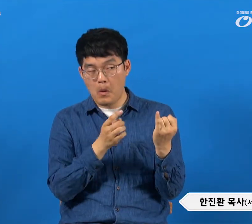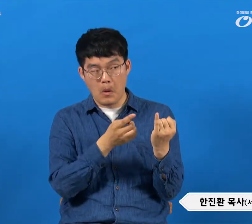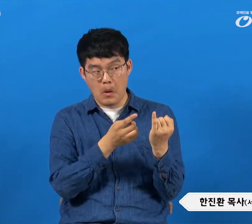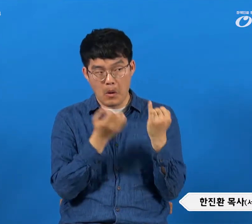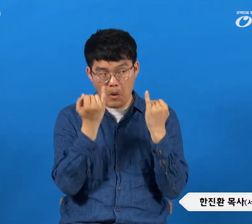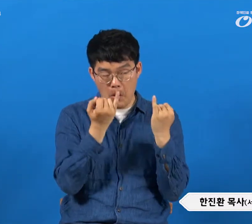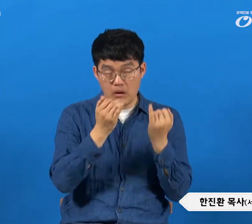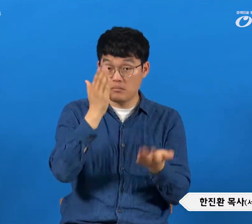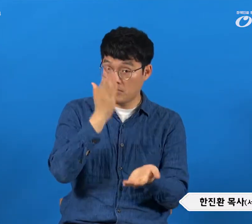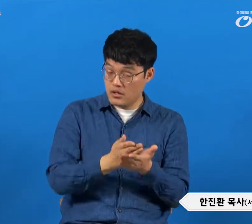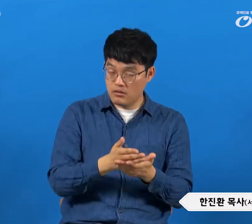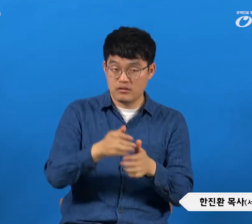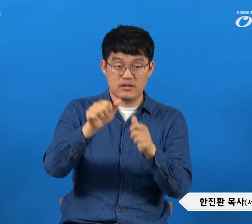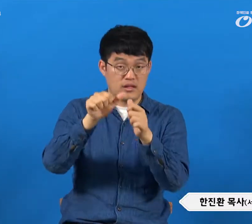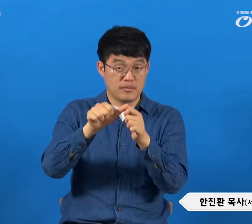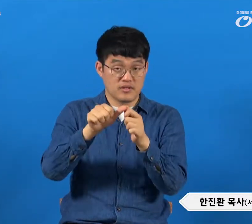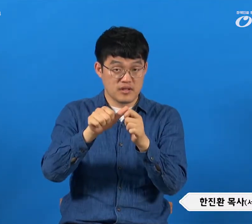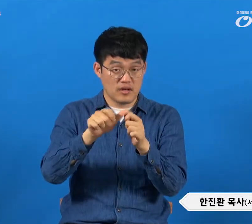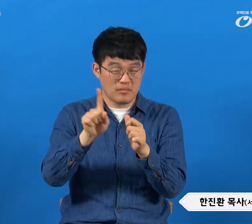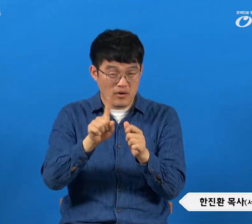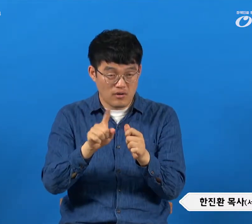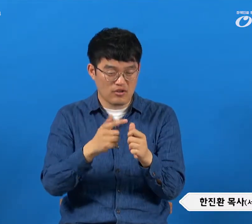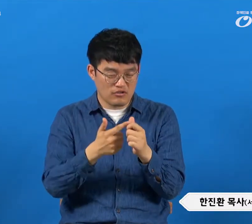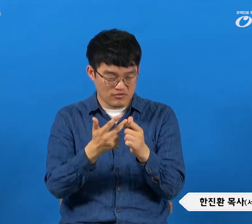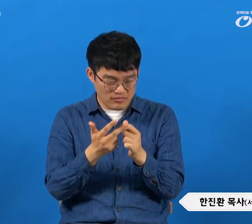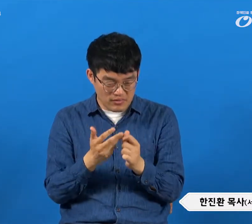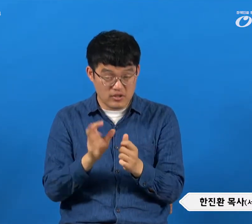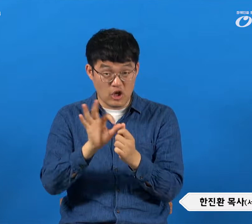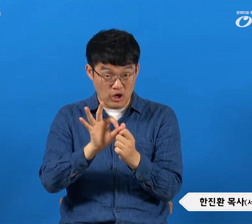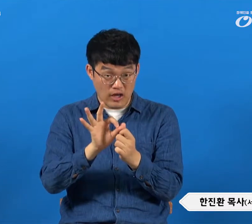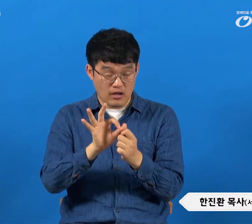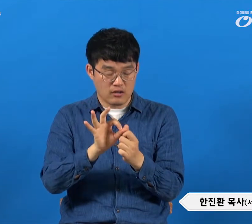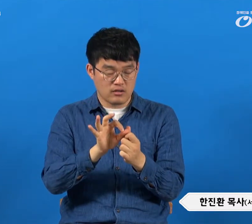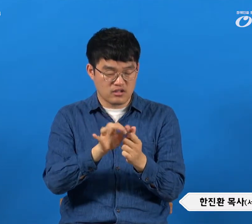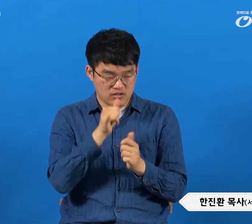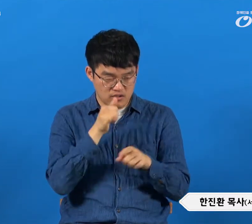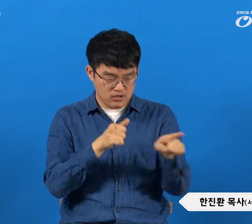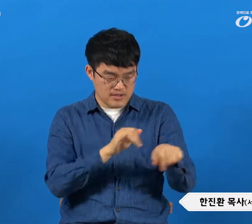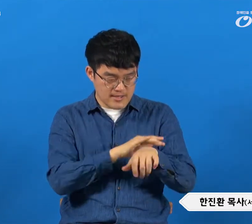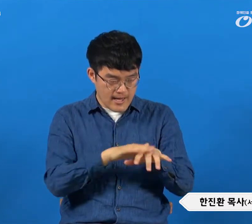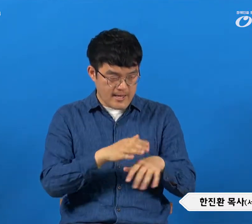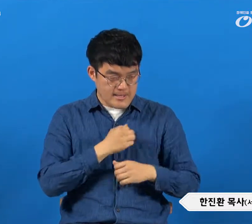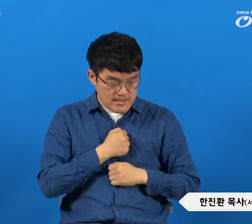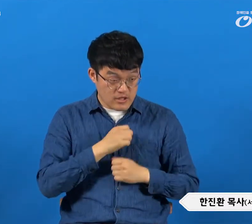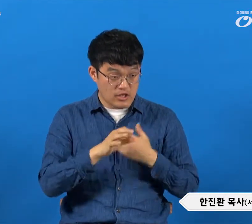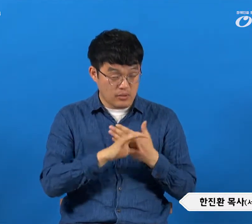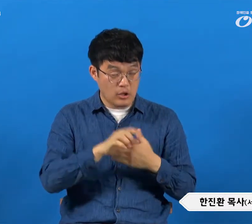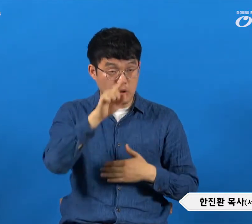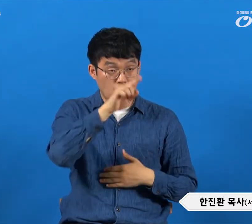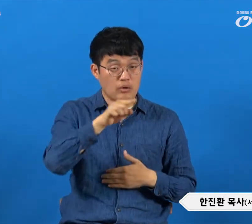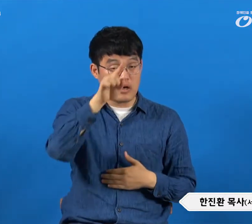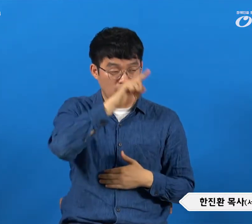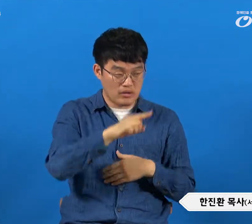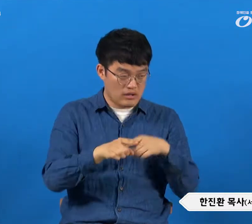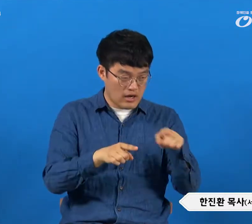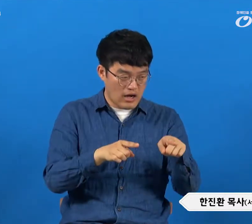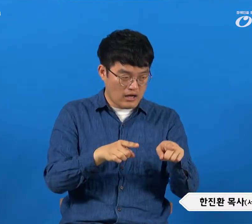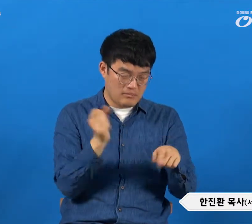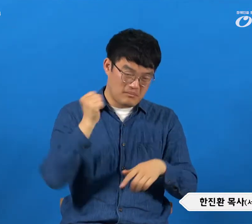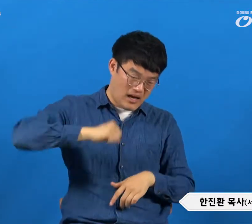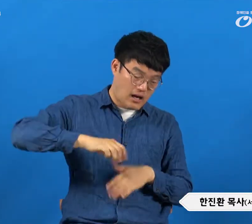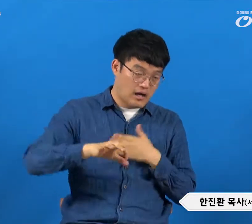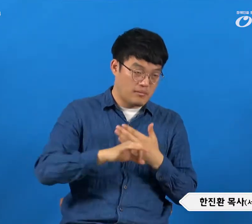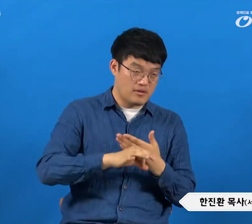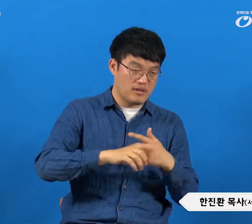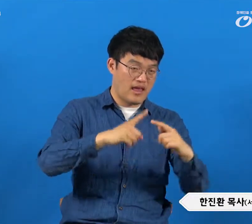보지 말 것. 다섯째, 해가 10개를 쭉 만들었습니다. 그래서 지켰으면 공표, 어겼으면